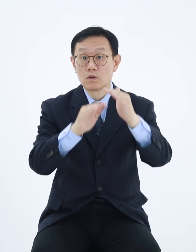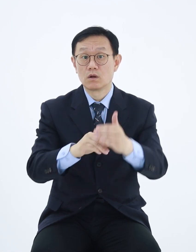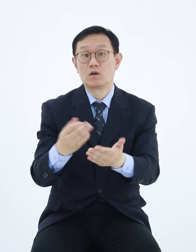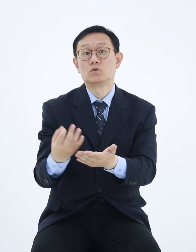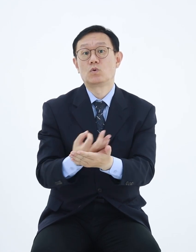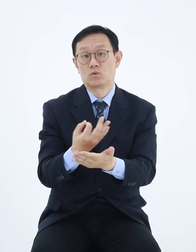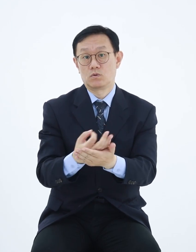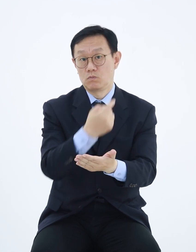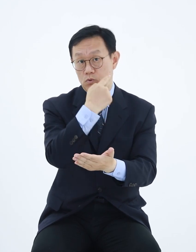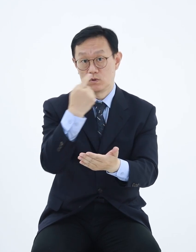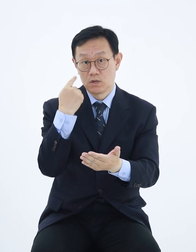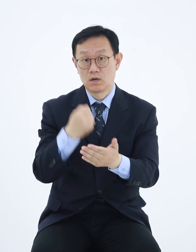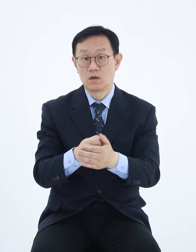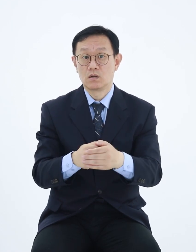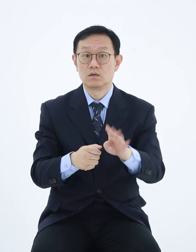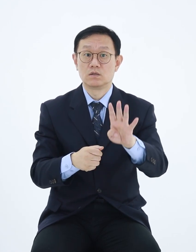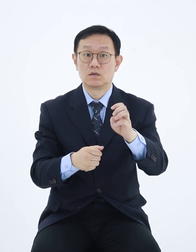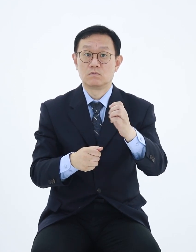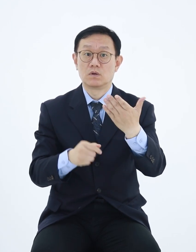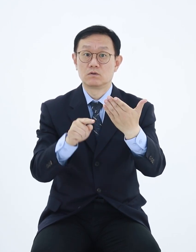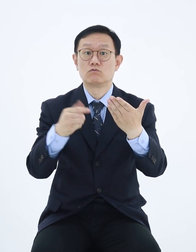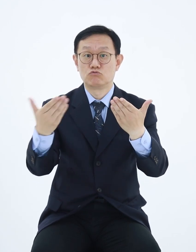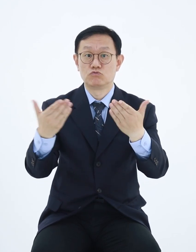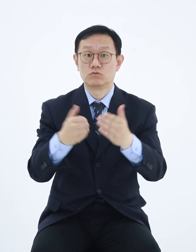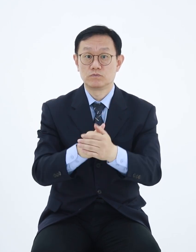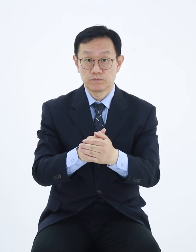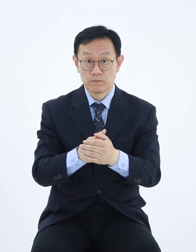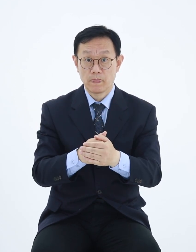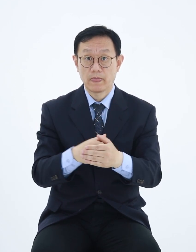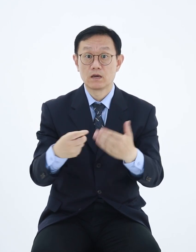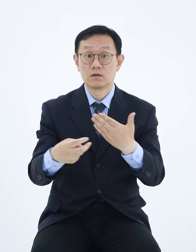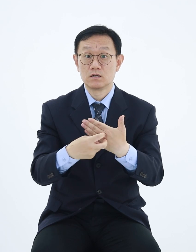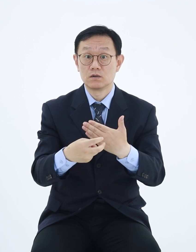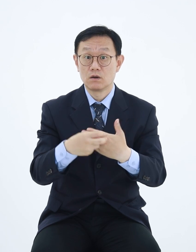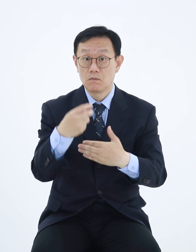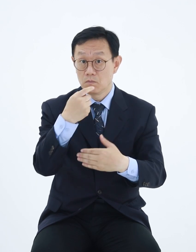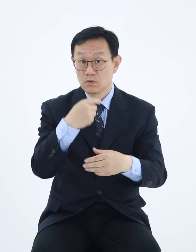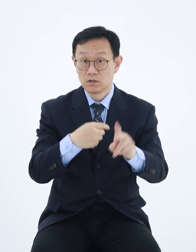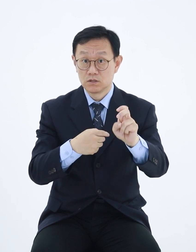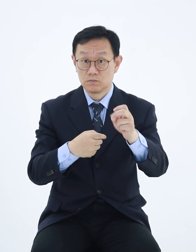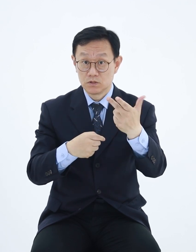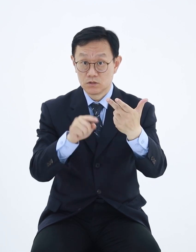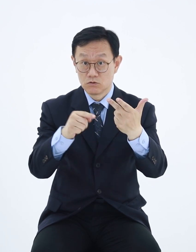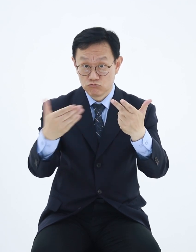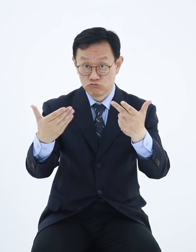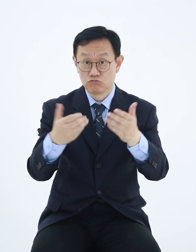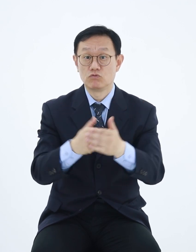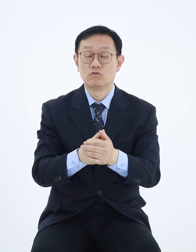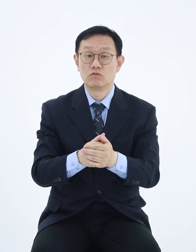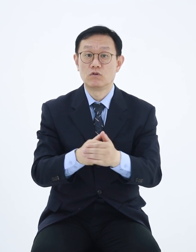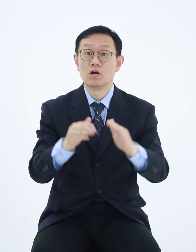보장 48.9%, 의료 보장 27.9%, 주거